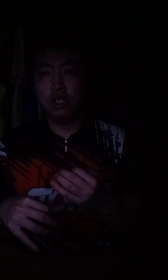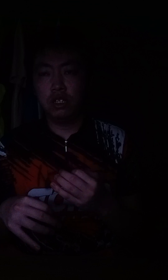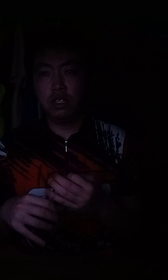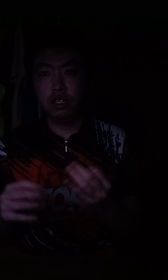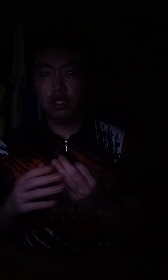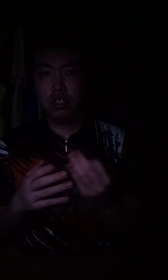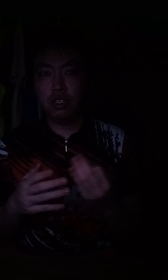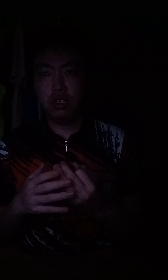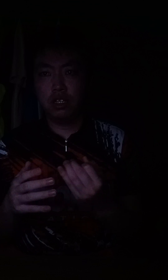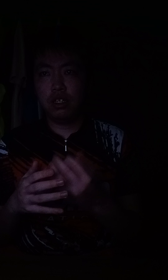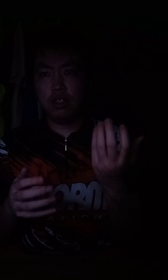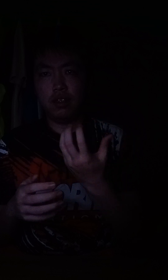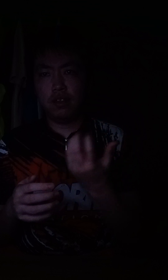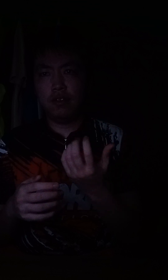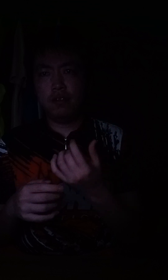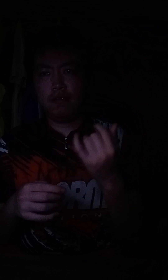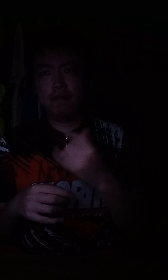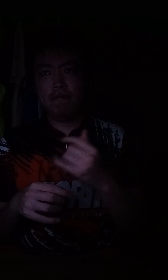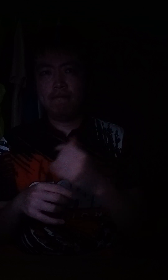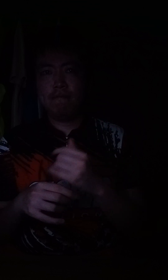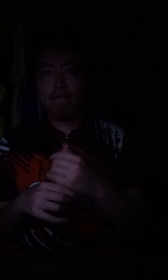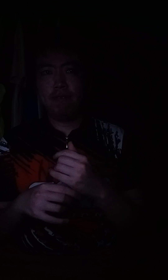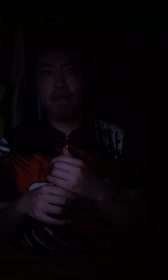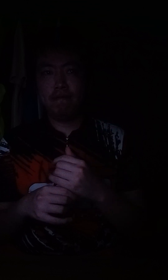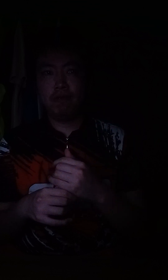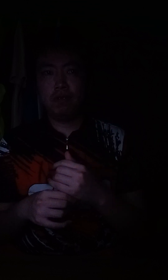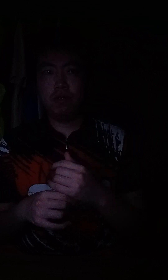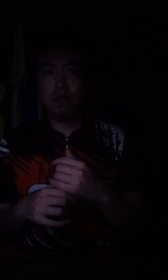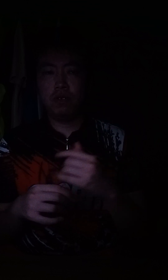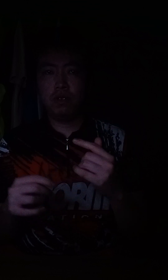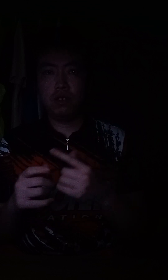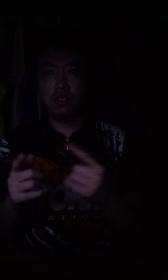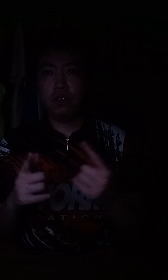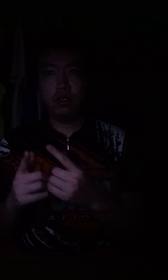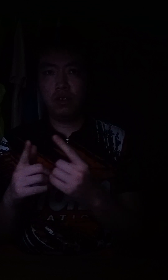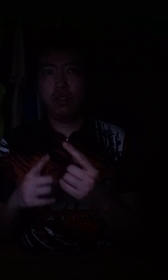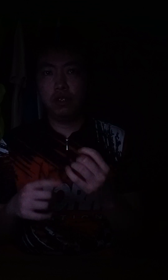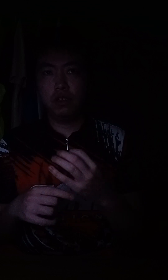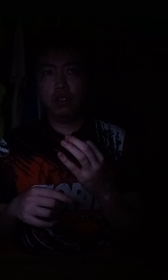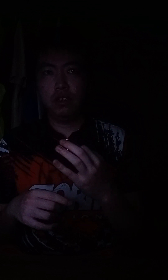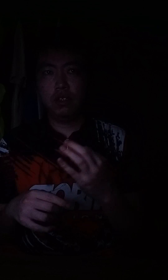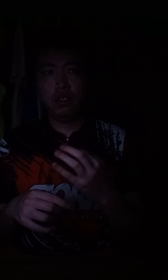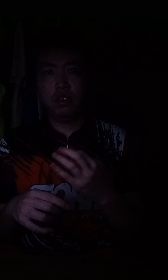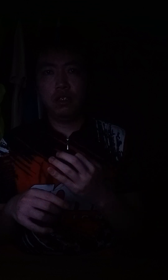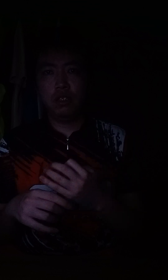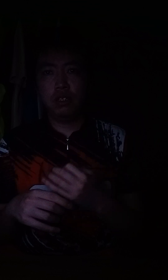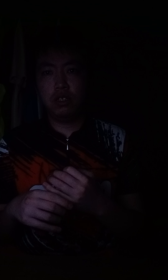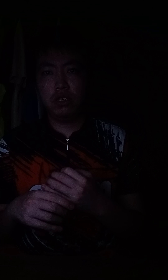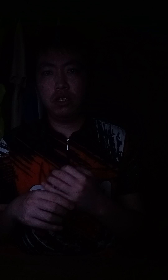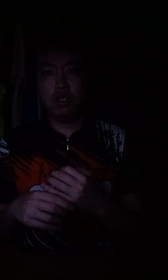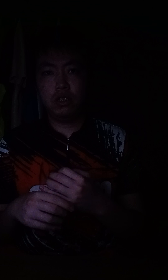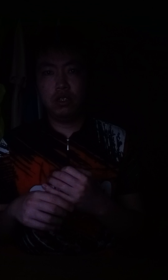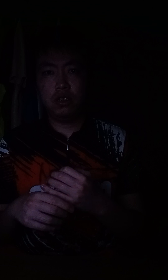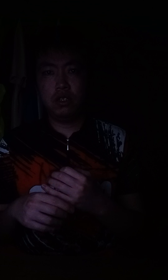때로는 현아의 아픔과 어려운 형편이 힘든 순간들이 되어 찾아올 때도 있겠죠. 야, 내가 이거 조종할